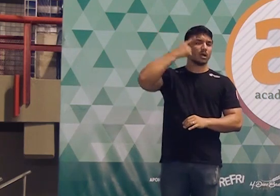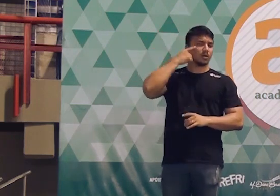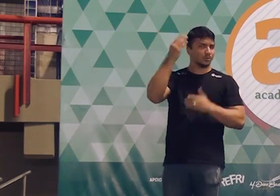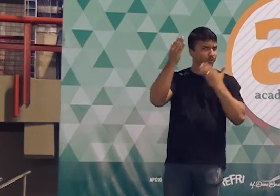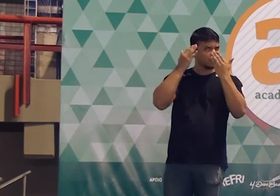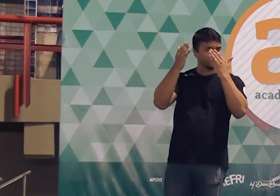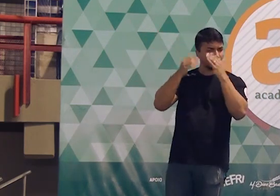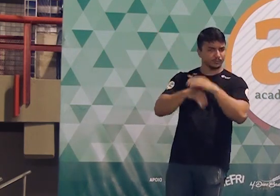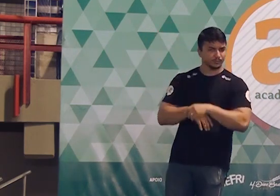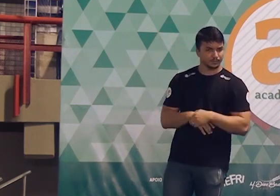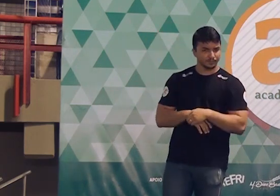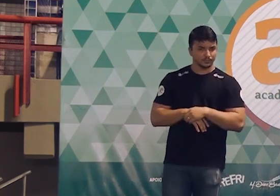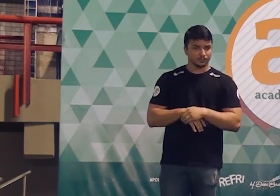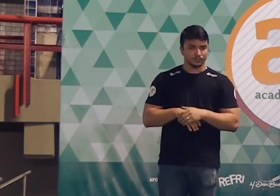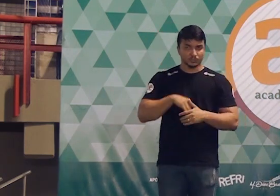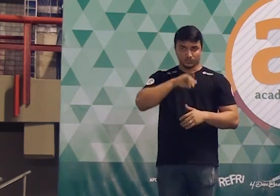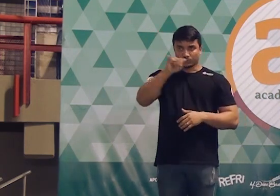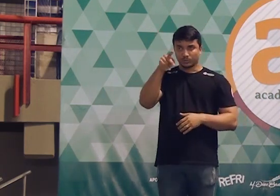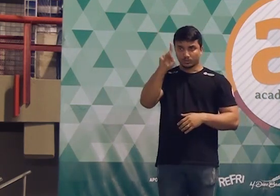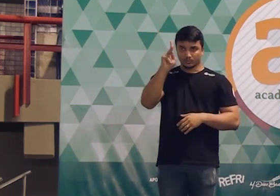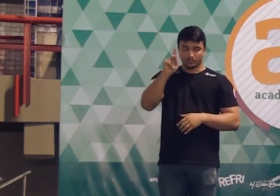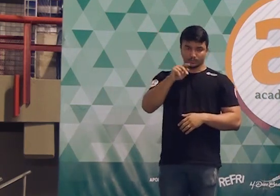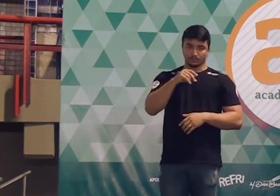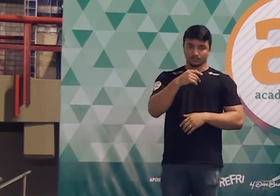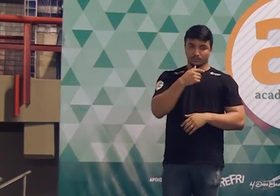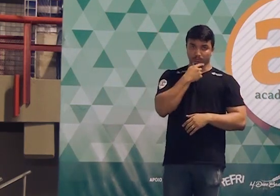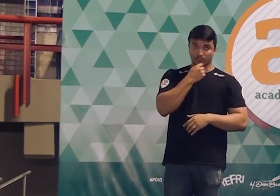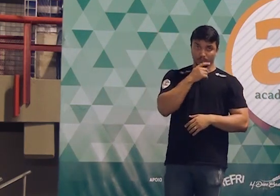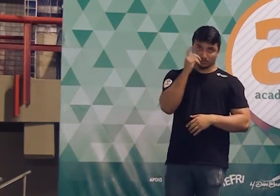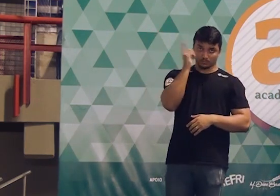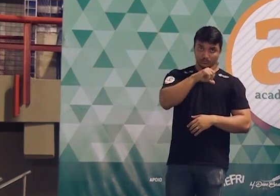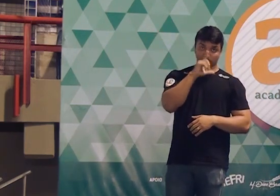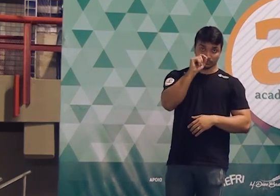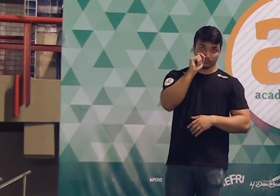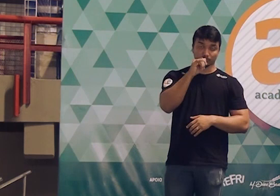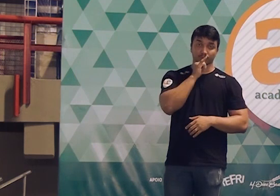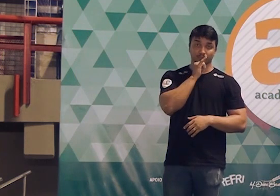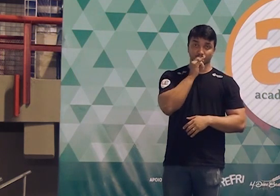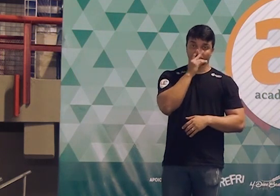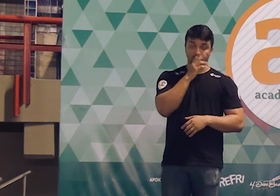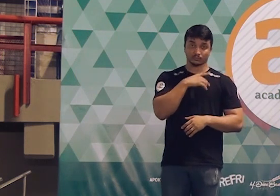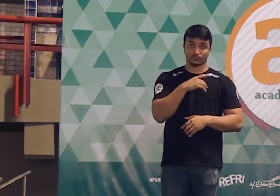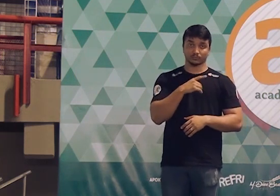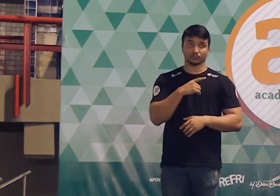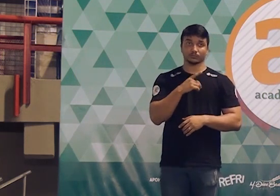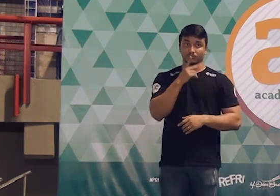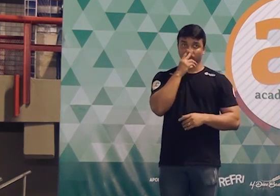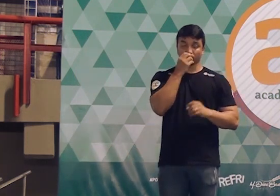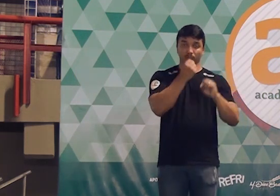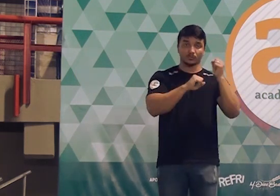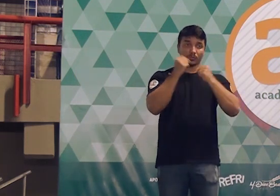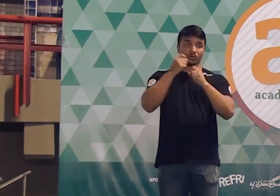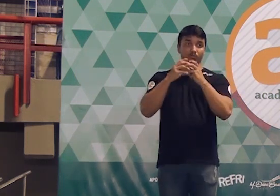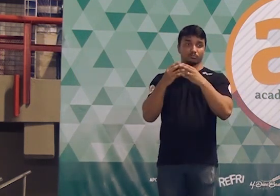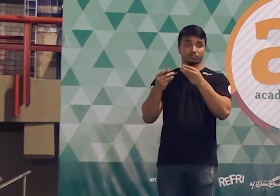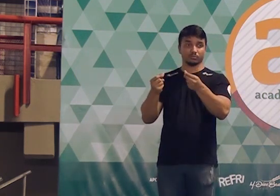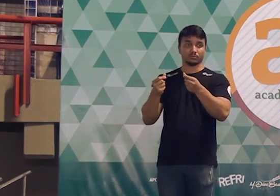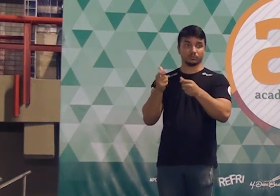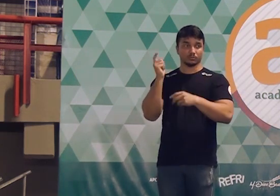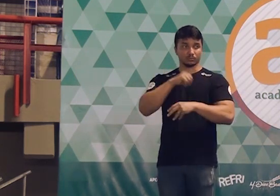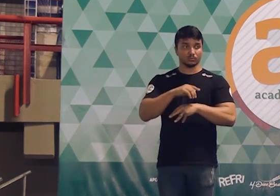dúvida. O Juscelino, ele conseguiu acabar com a concentração industrial no Brasil?